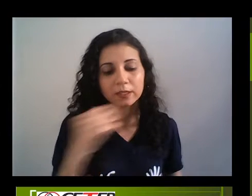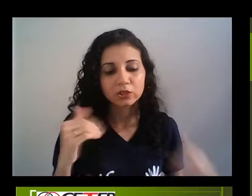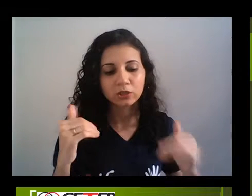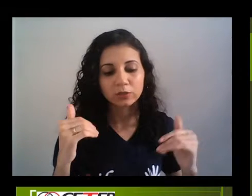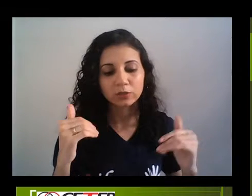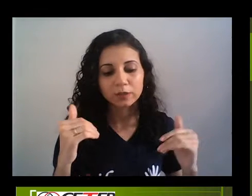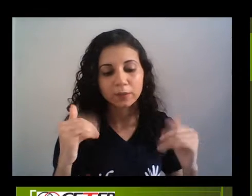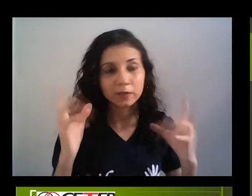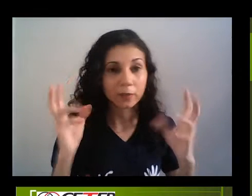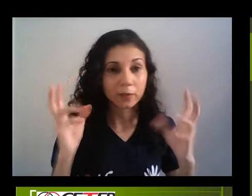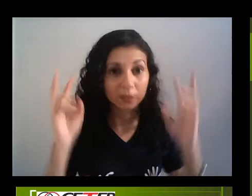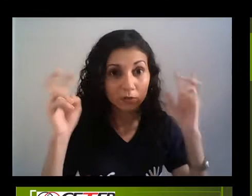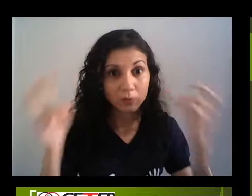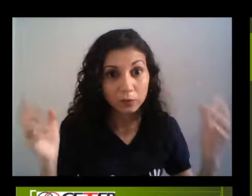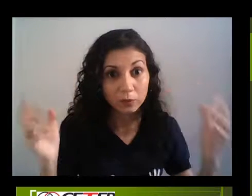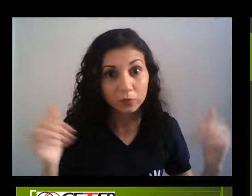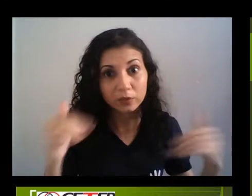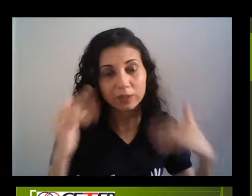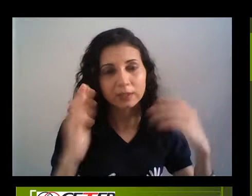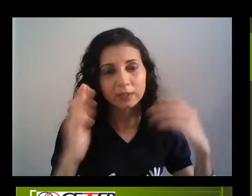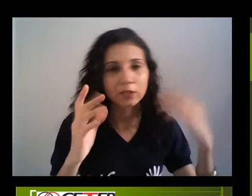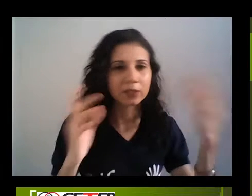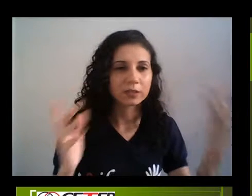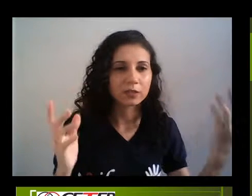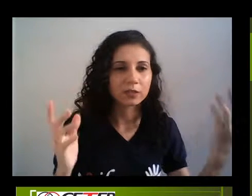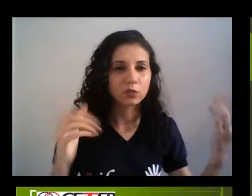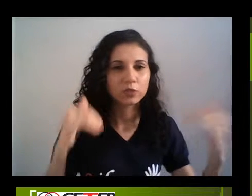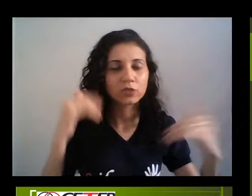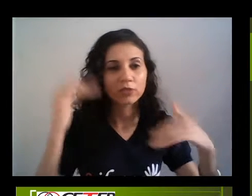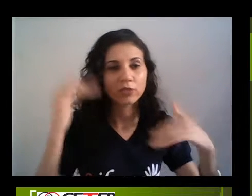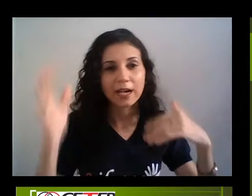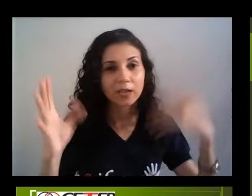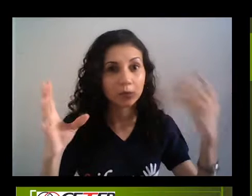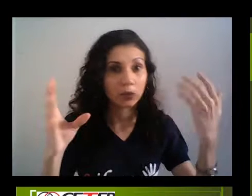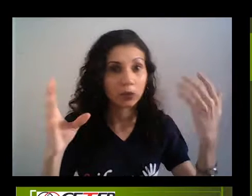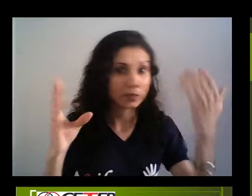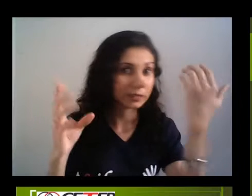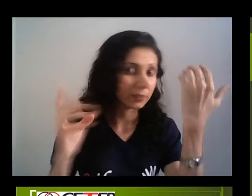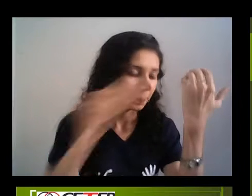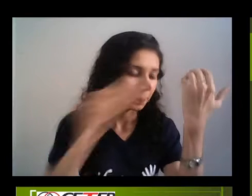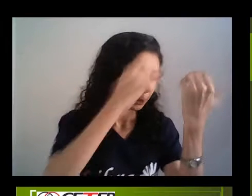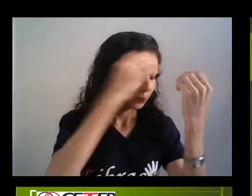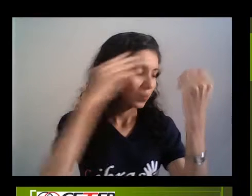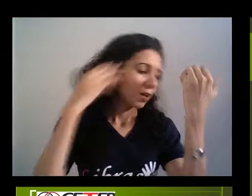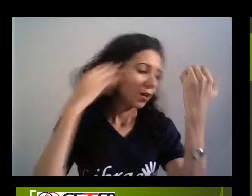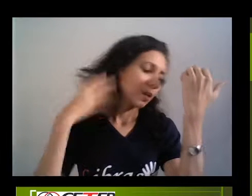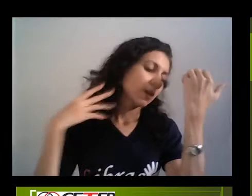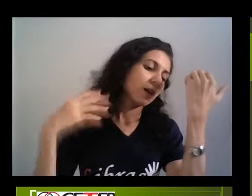uma questão de, por exemplo, a tradução de uma música, digamos assim, de um texto narrado, alguma coisa assim.